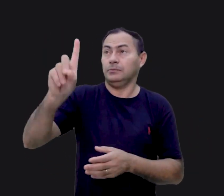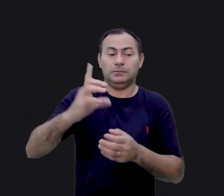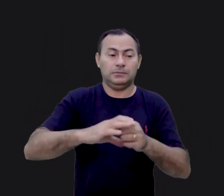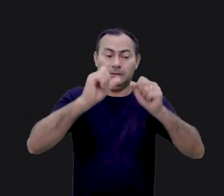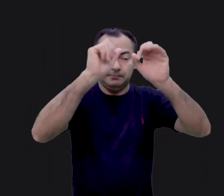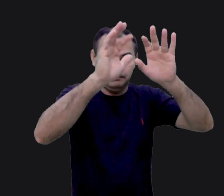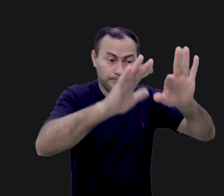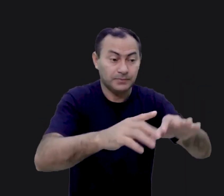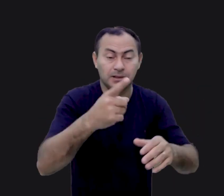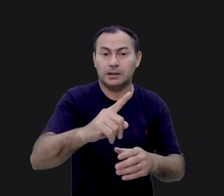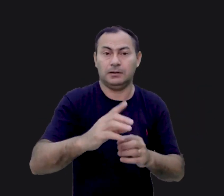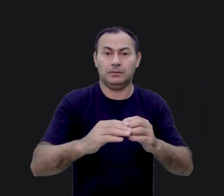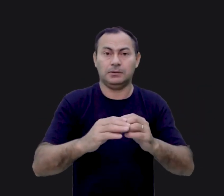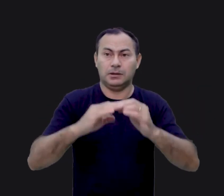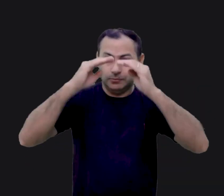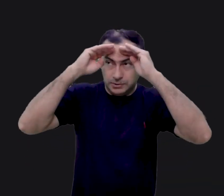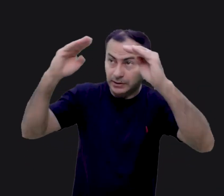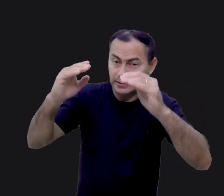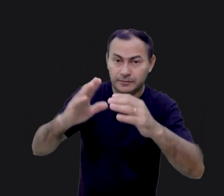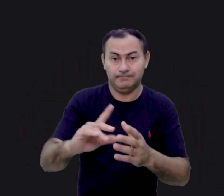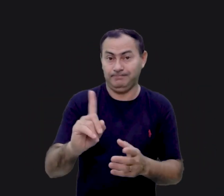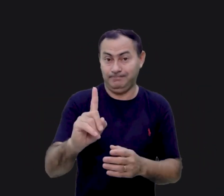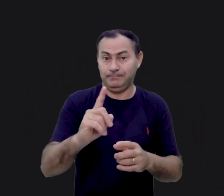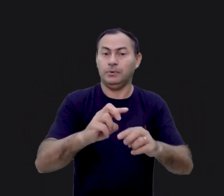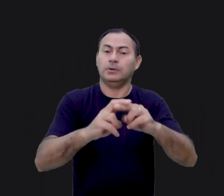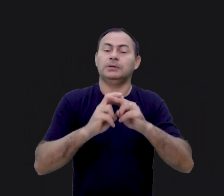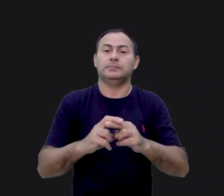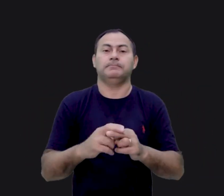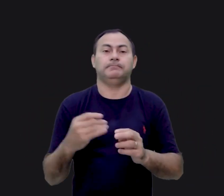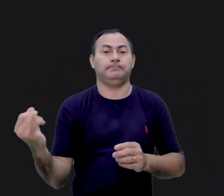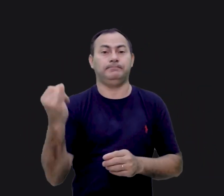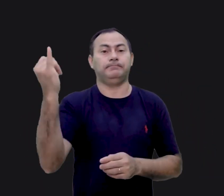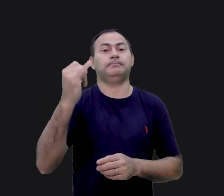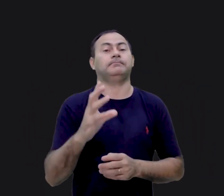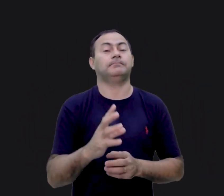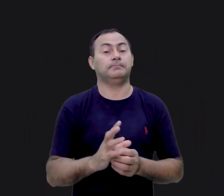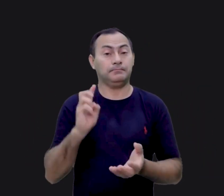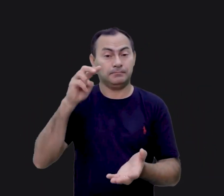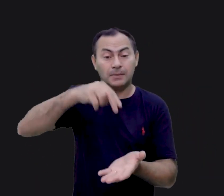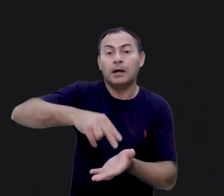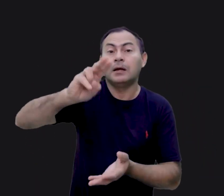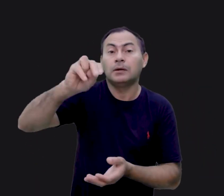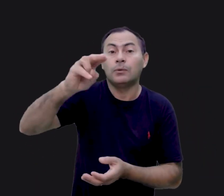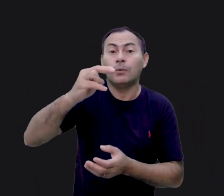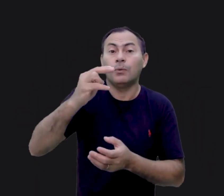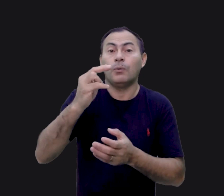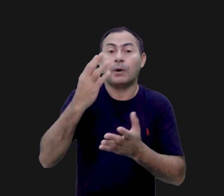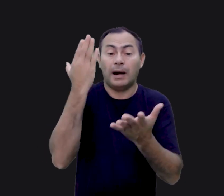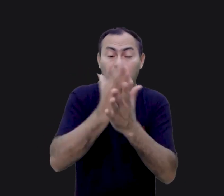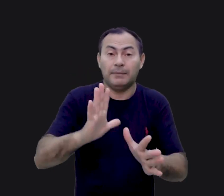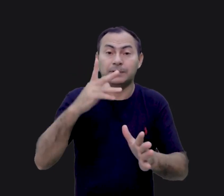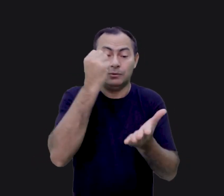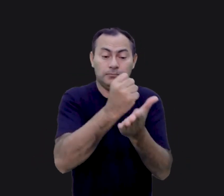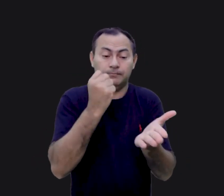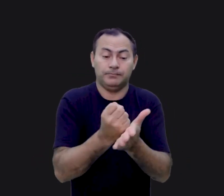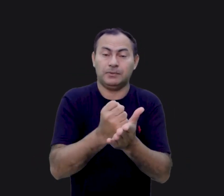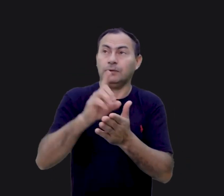não teria que abençoá-lo se eles não fosse obedientes isso portanto é o importante é pertence nunca quebre o seu contrato